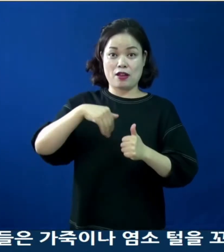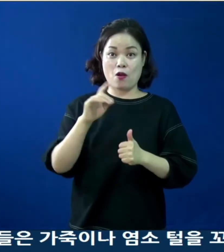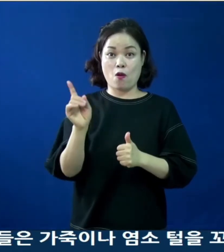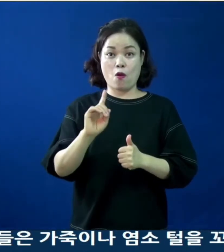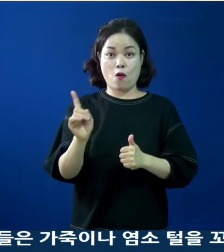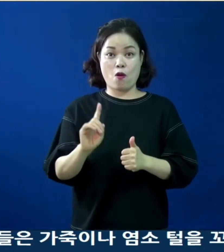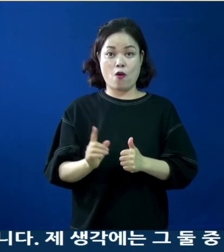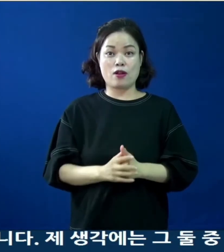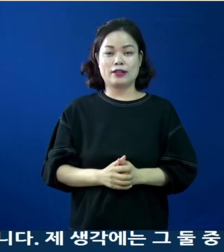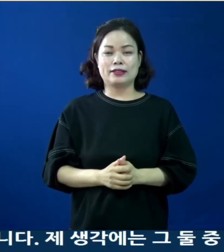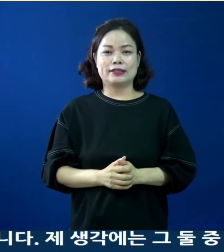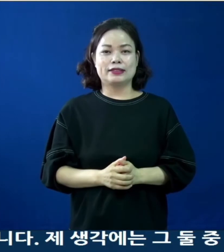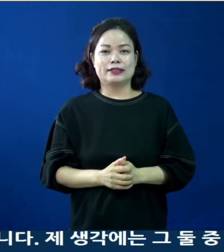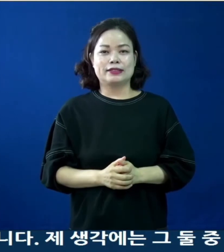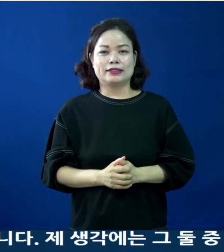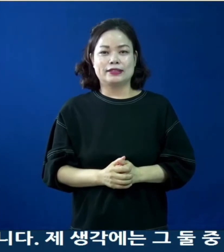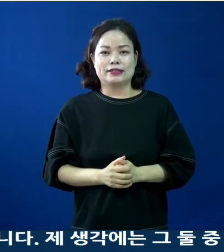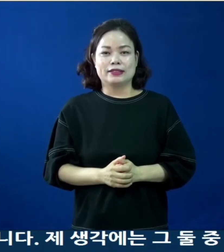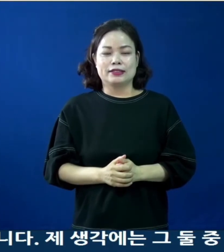게 있냐면